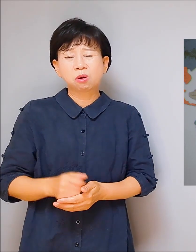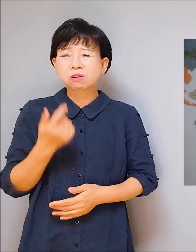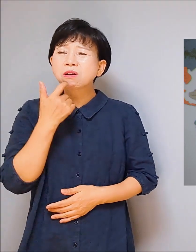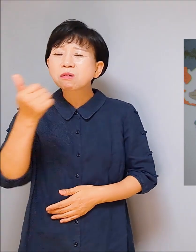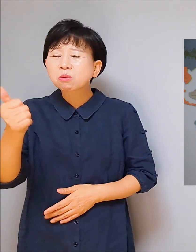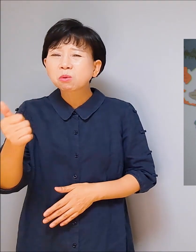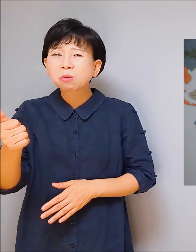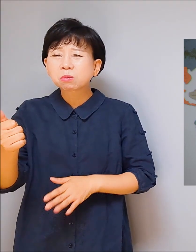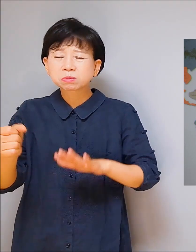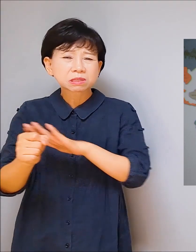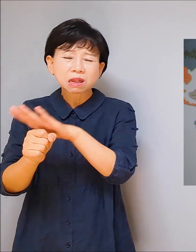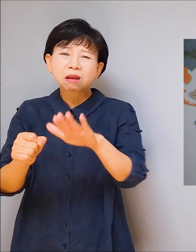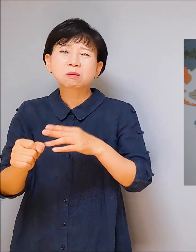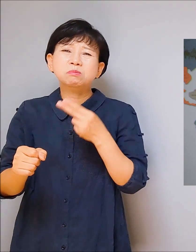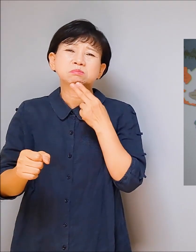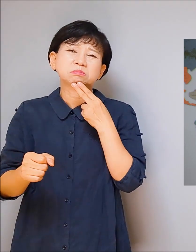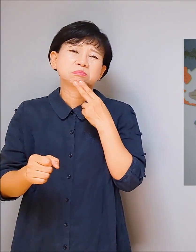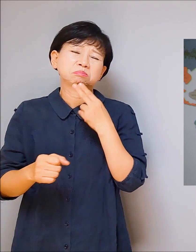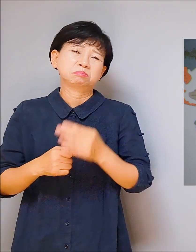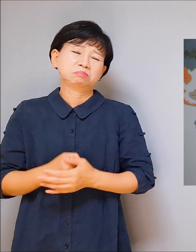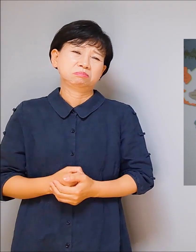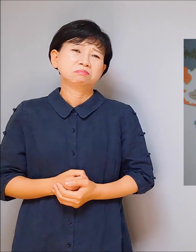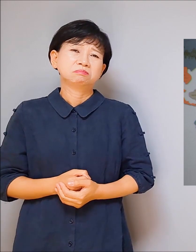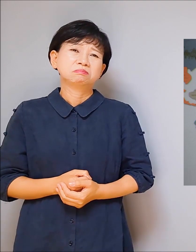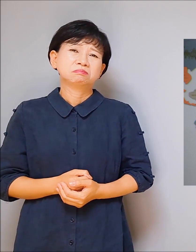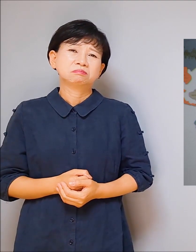되나? 이 지경에